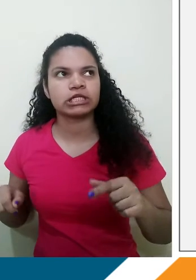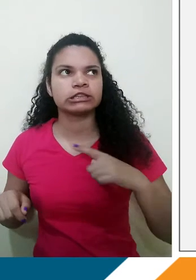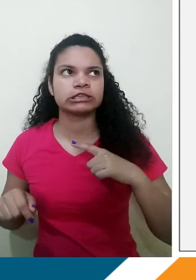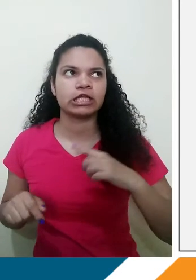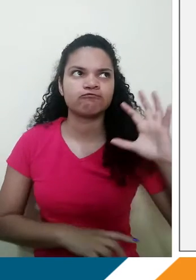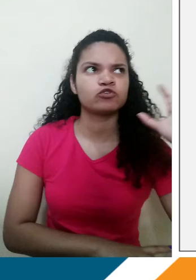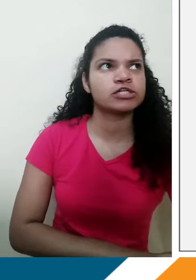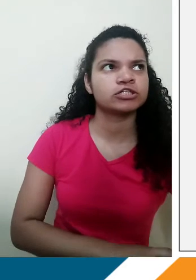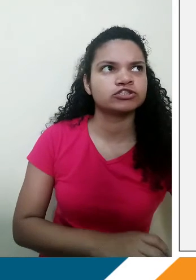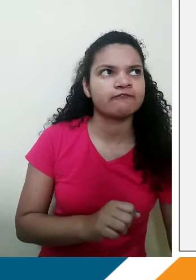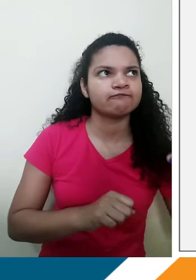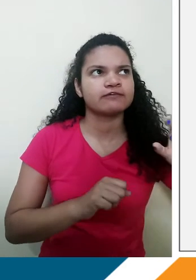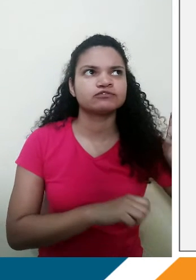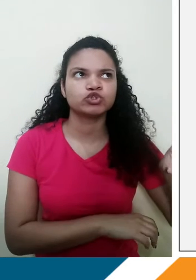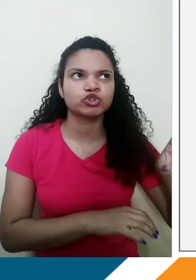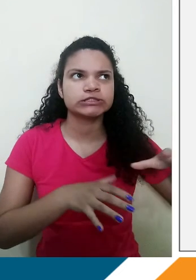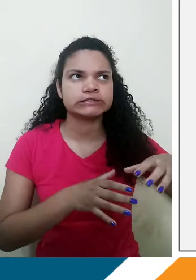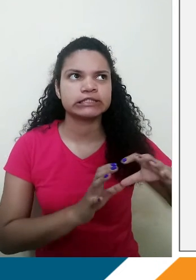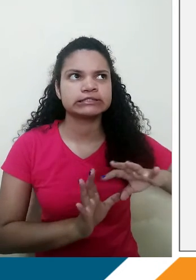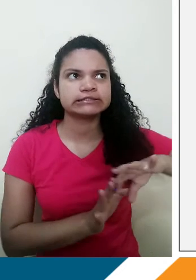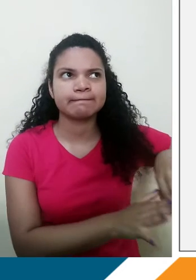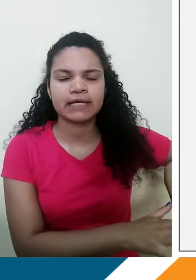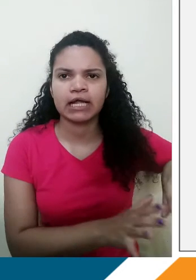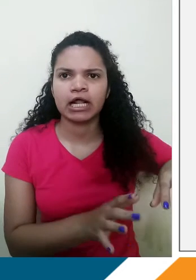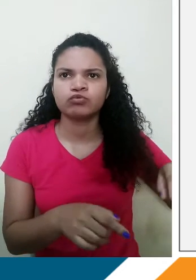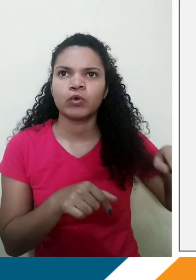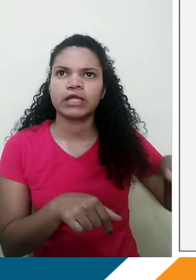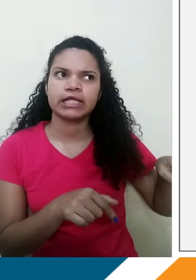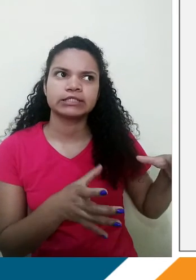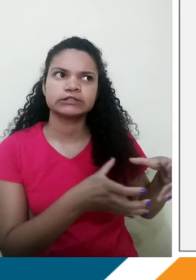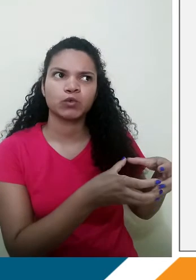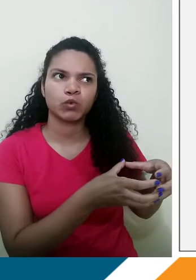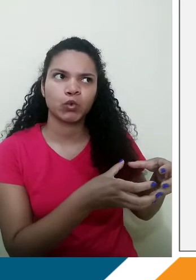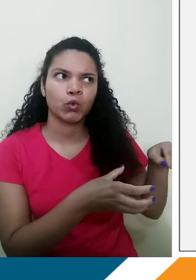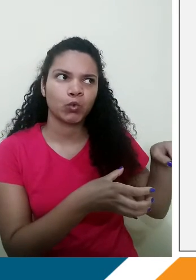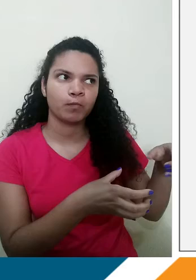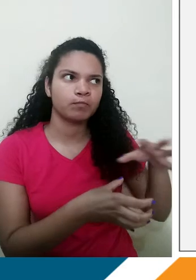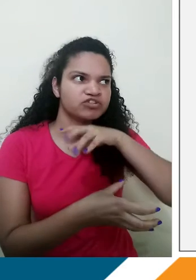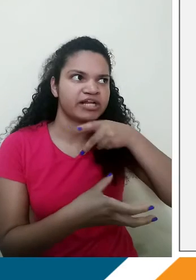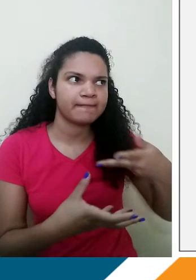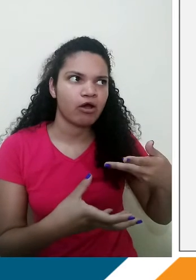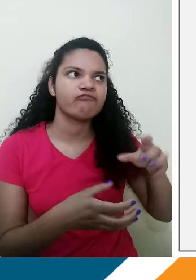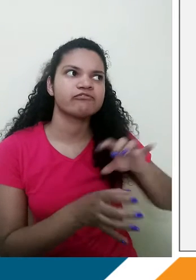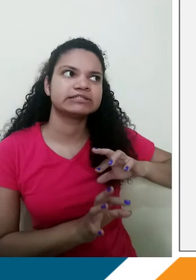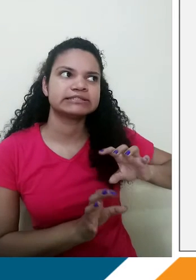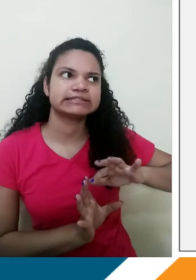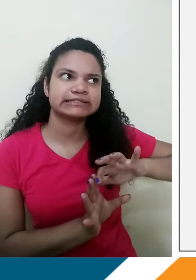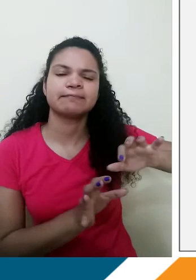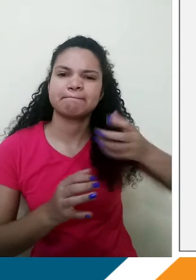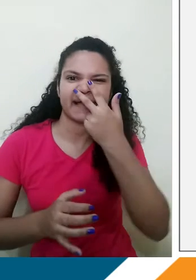essas populações. Para a gente responder essa questão, vamos analisar esses conceitos que estão sendo propostos aqui